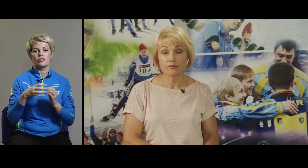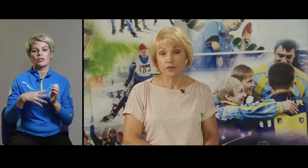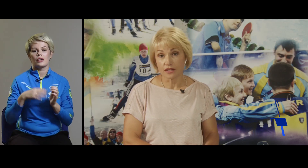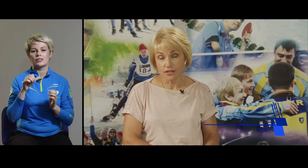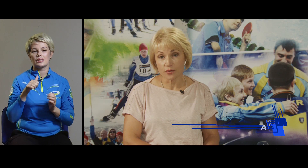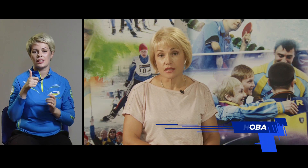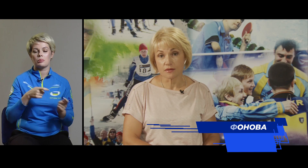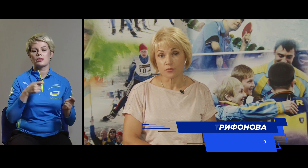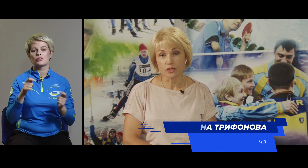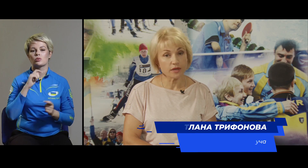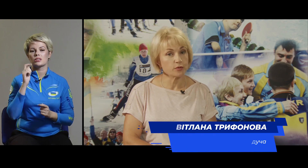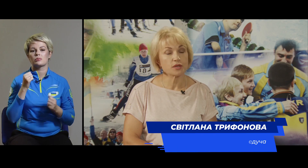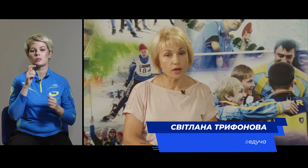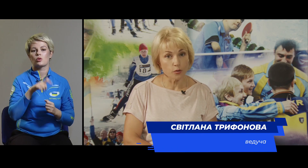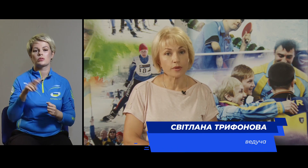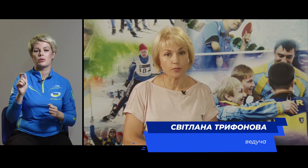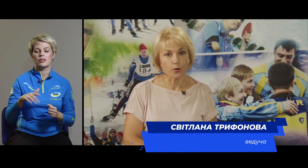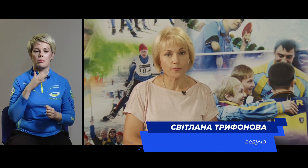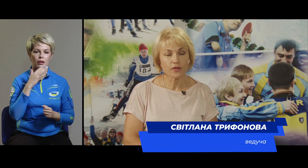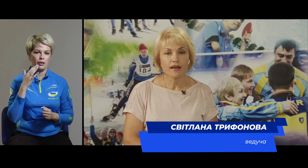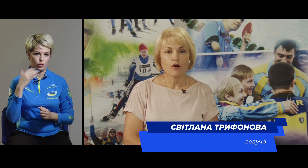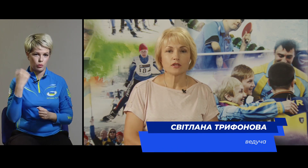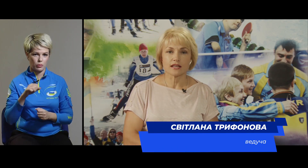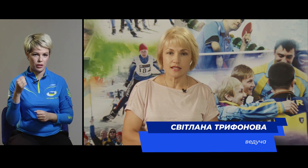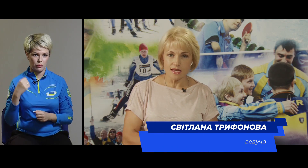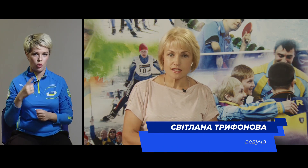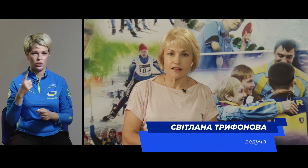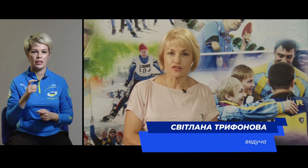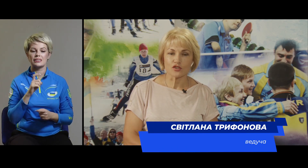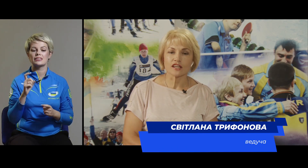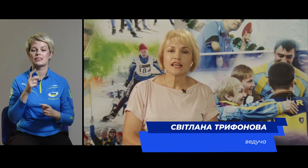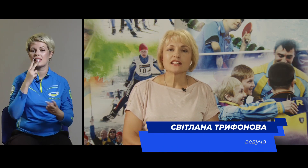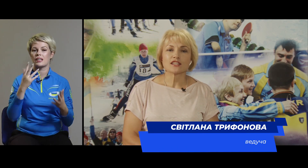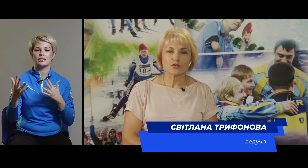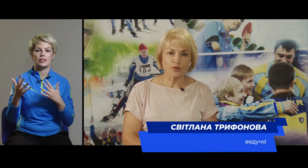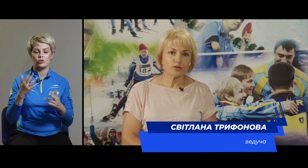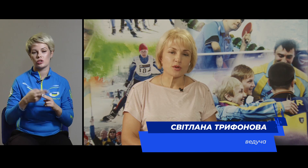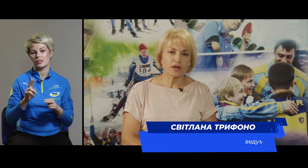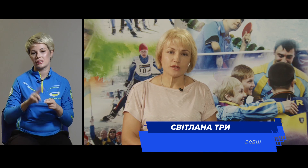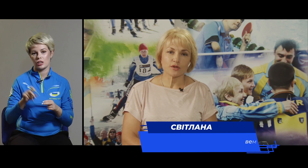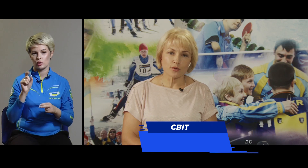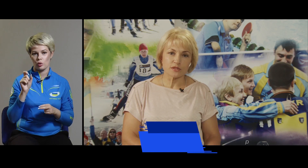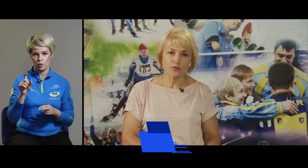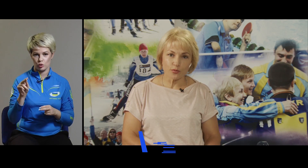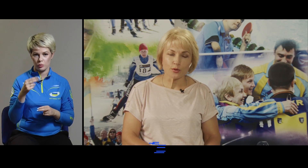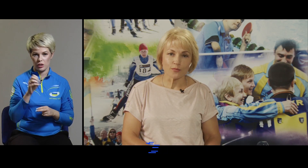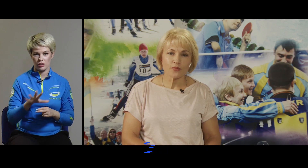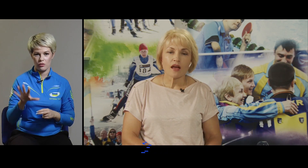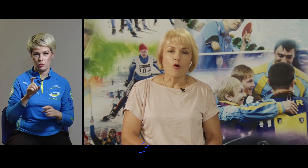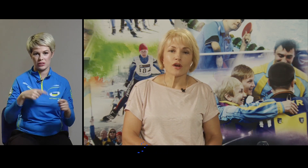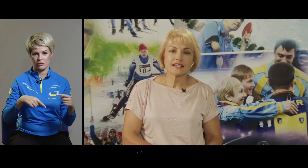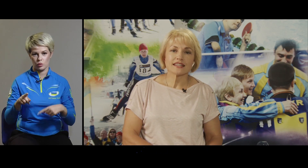2019 рік приніс українським спортсменам чимало перемог. Одна з найяскравіших – це золото Чемпіонату Європи з